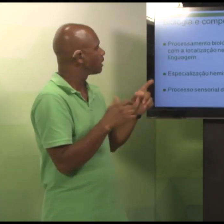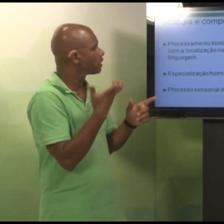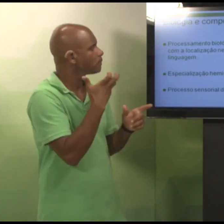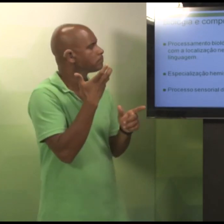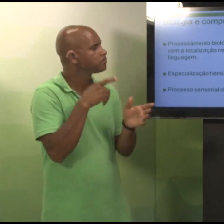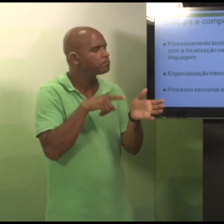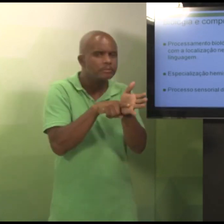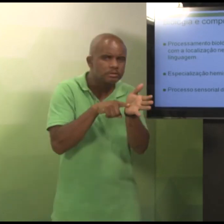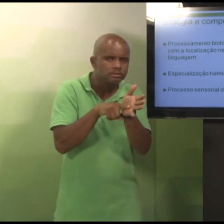linguagem.